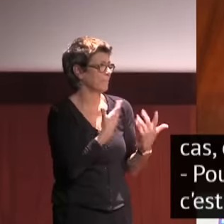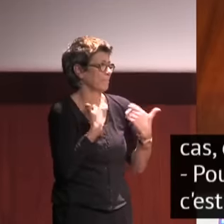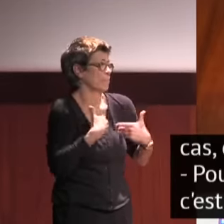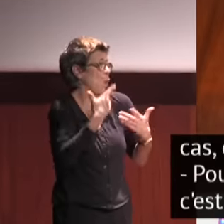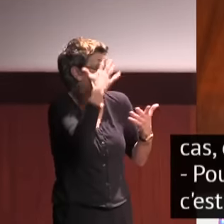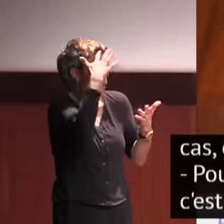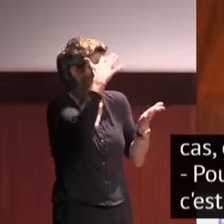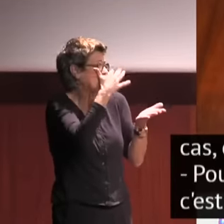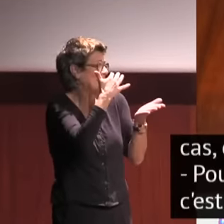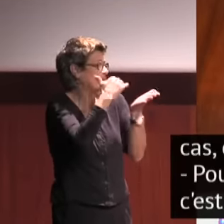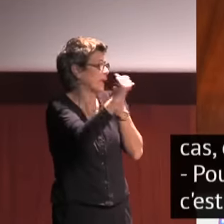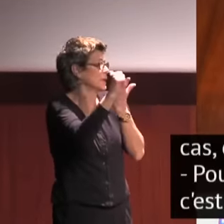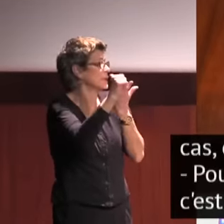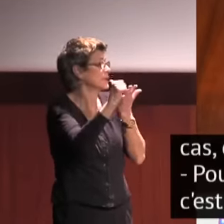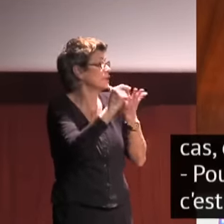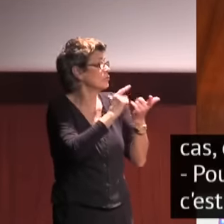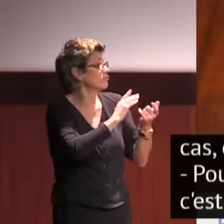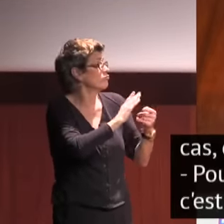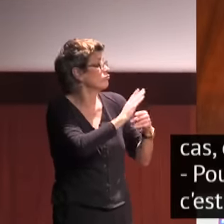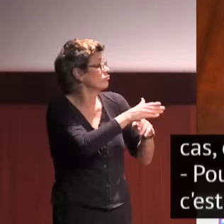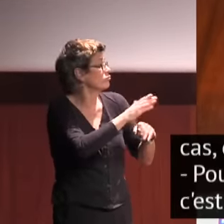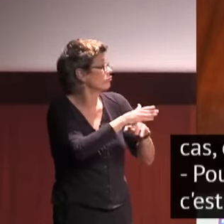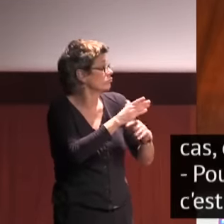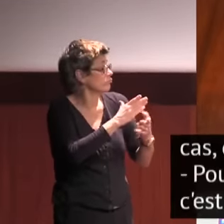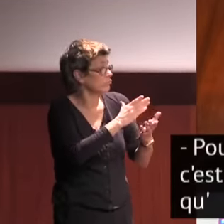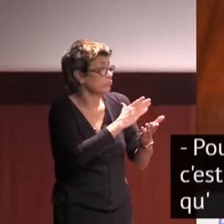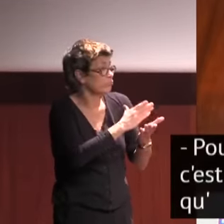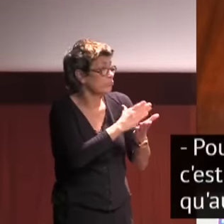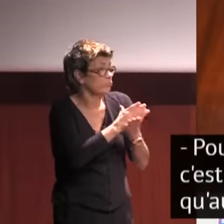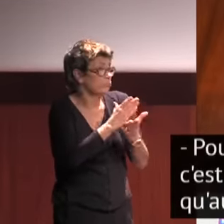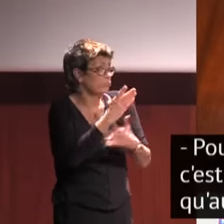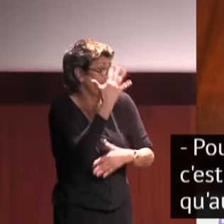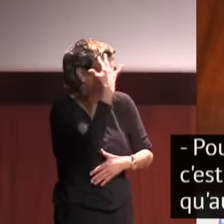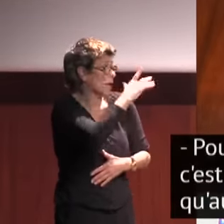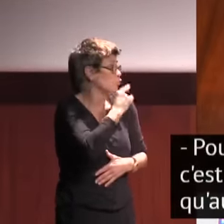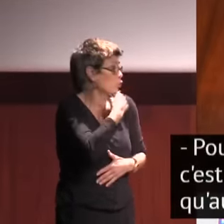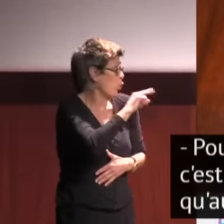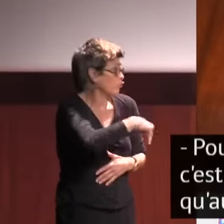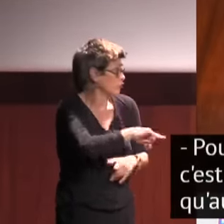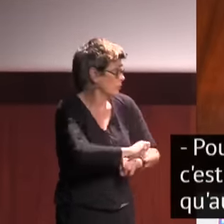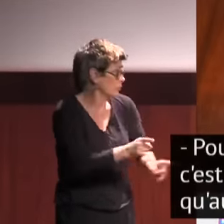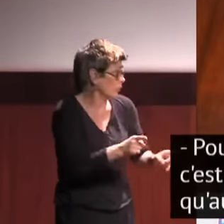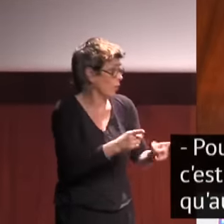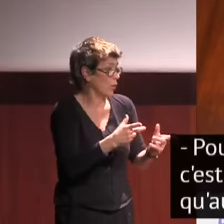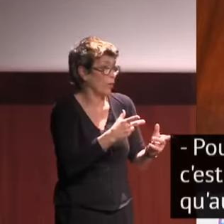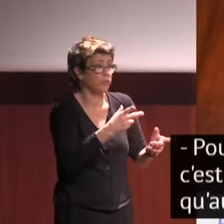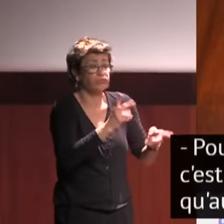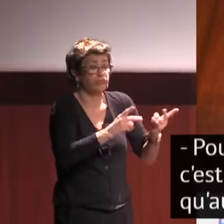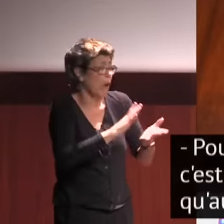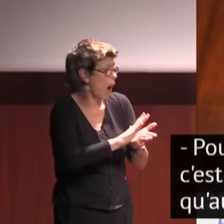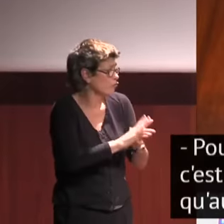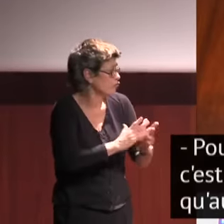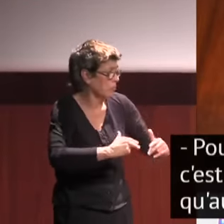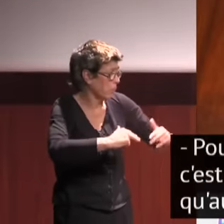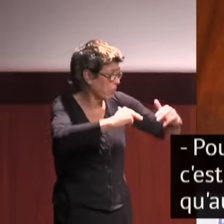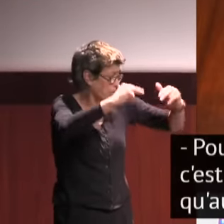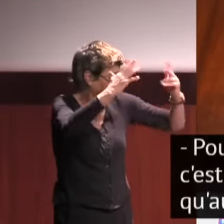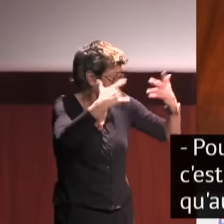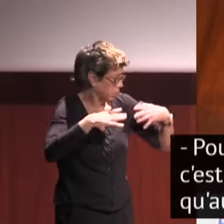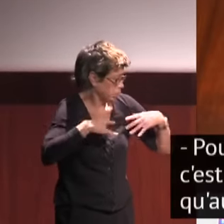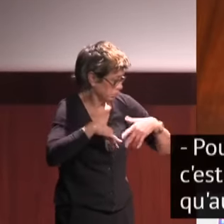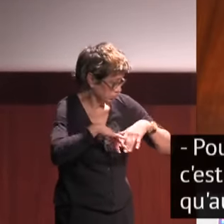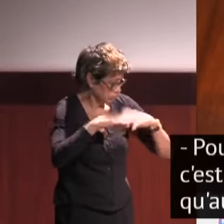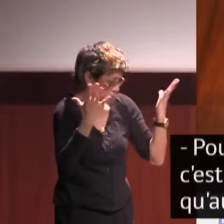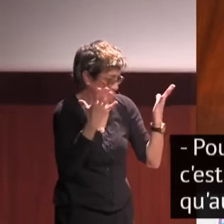qu'autrice, dans des classes qui ne sont pas forcément des classes d'élèves sourds. Et quels que soient les âges, où il s'agit